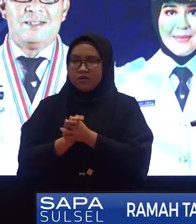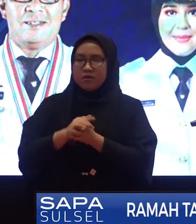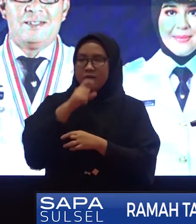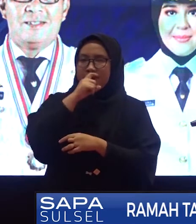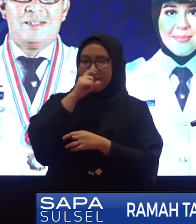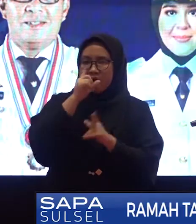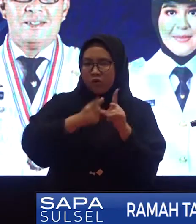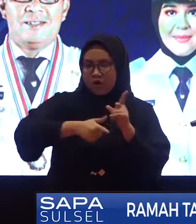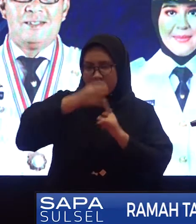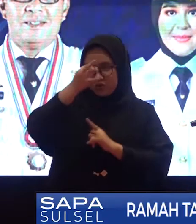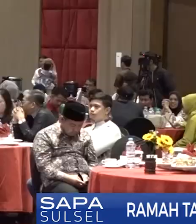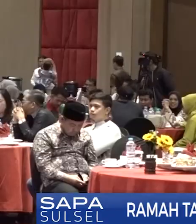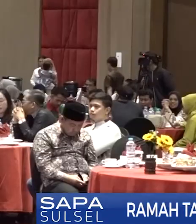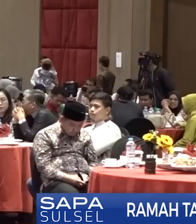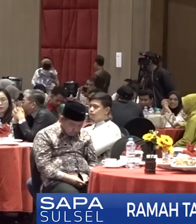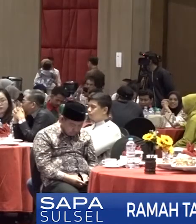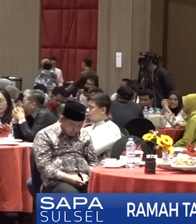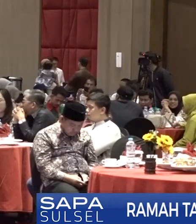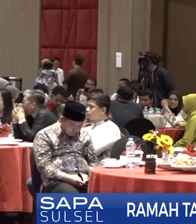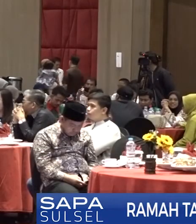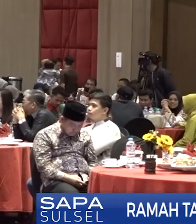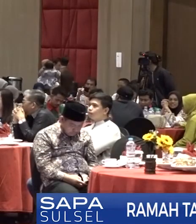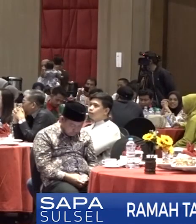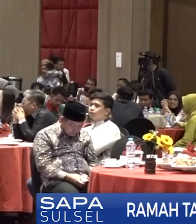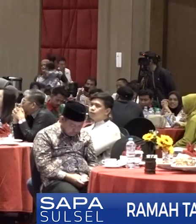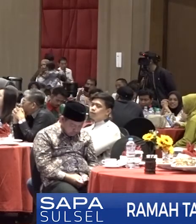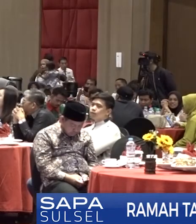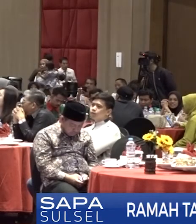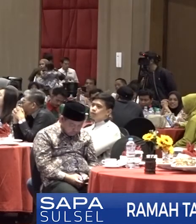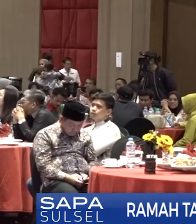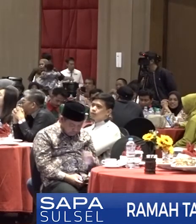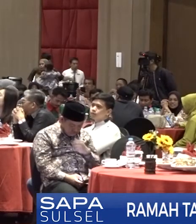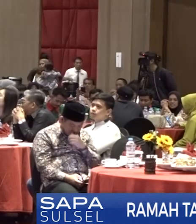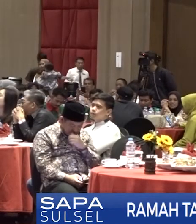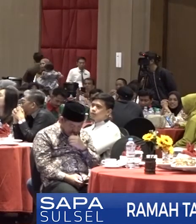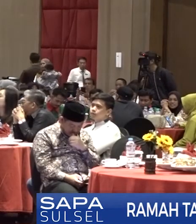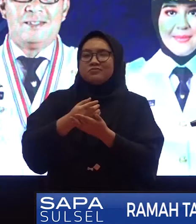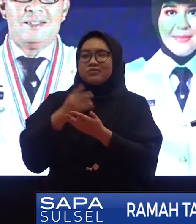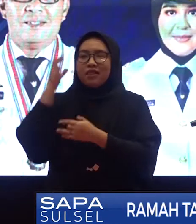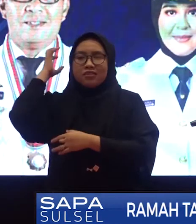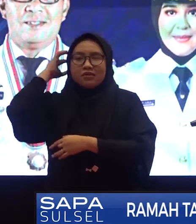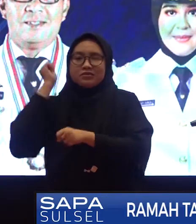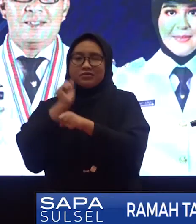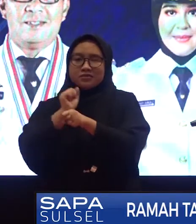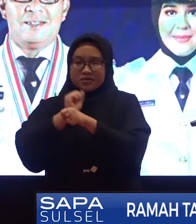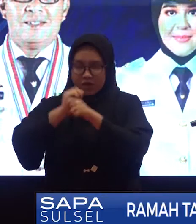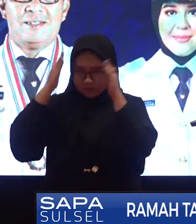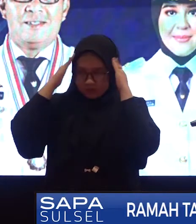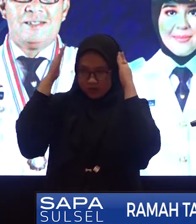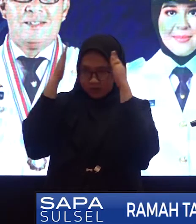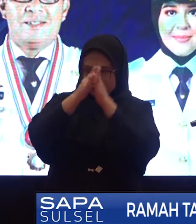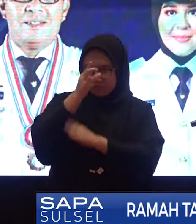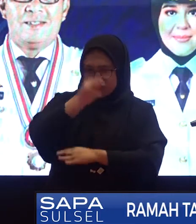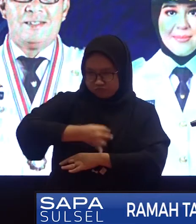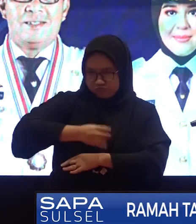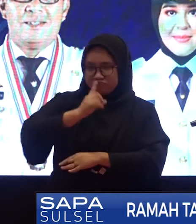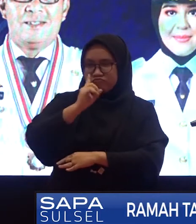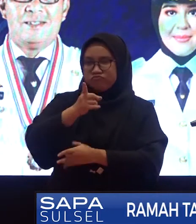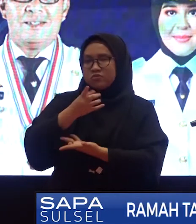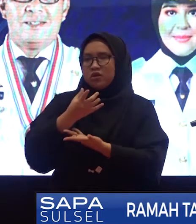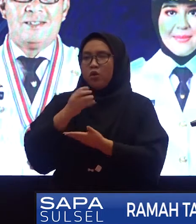Walikota serta hadirin yang kami hormati dinas Ketenagakerjaan kota Makassar sebagai salah satu